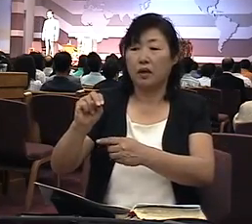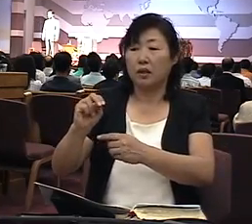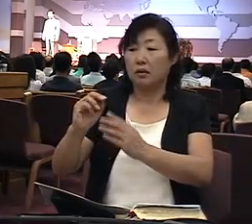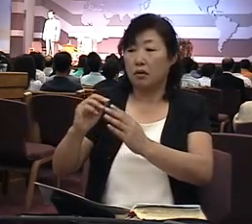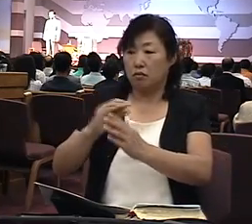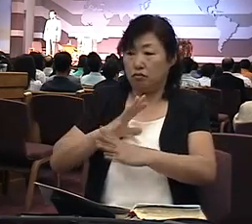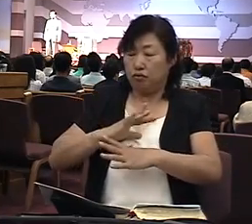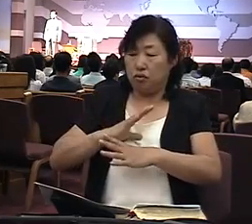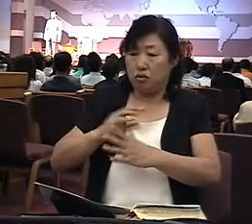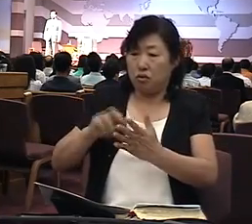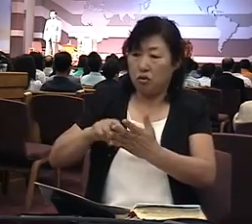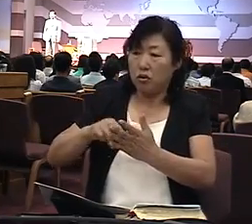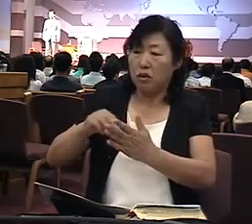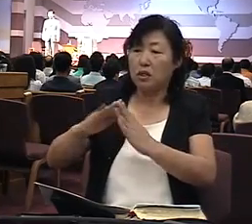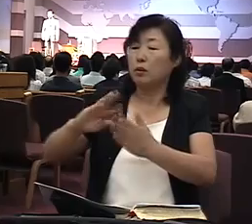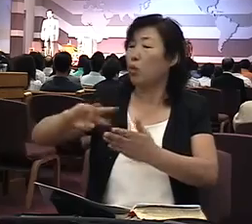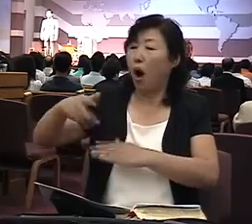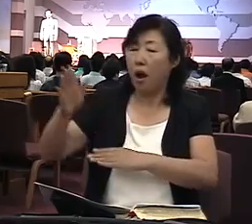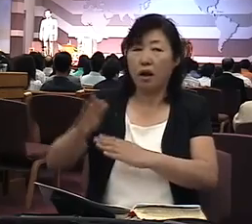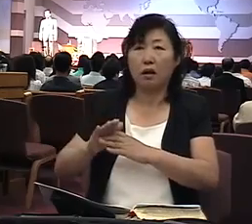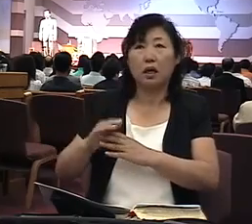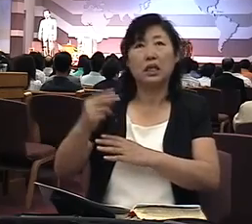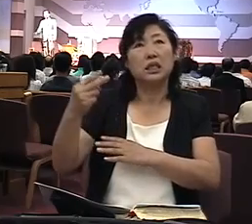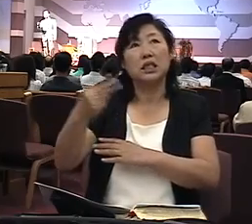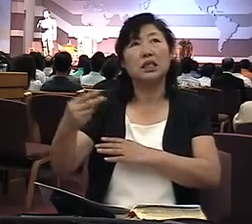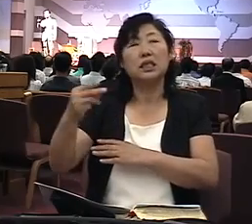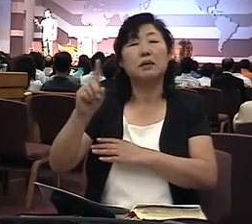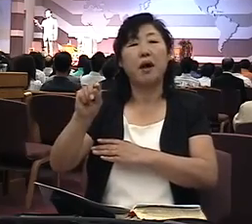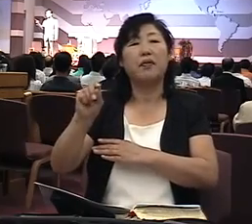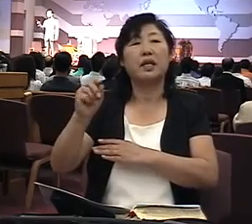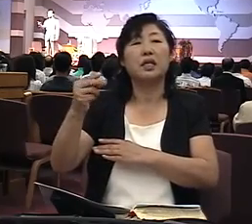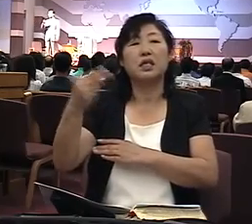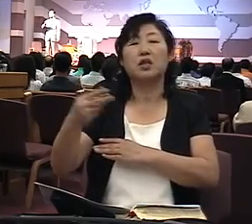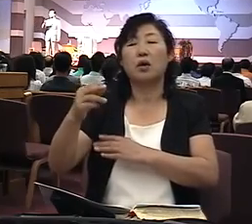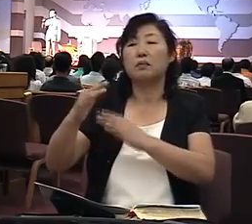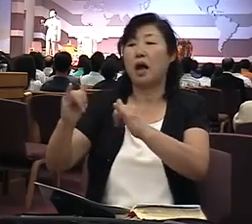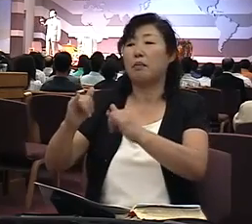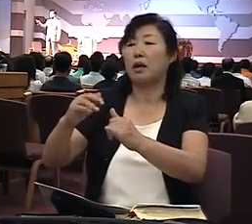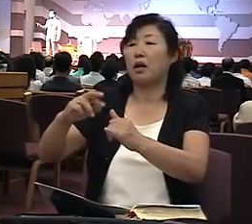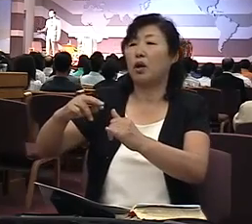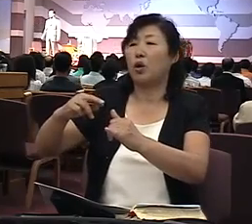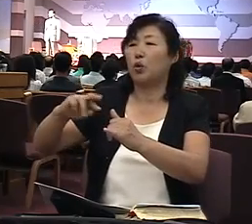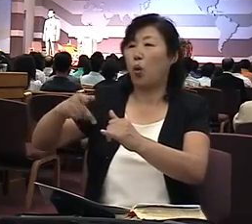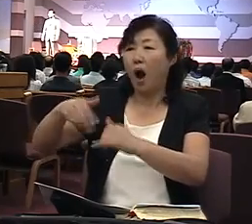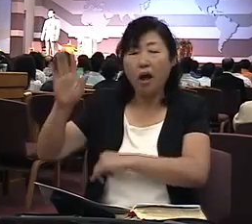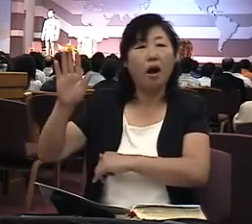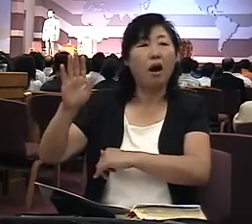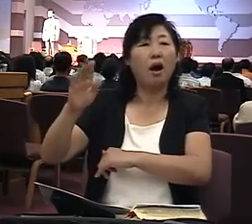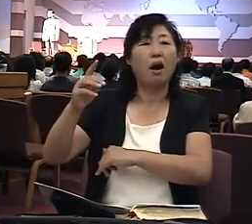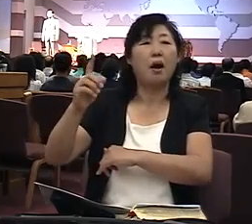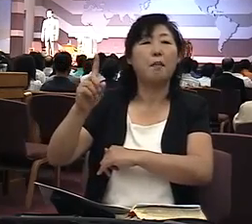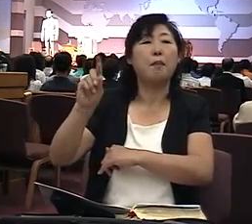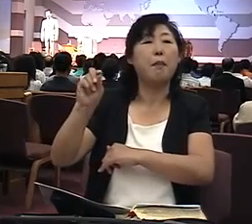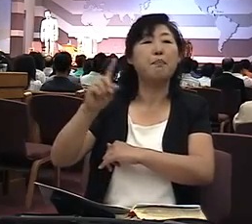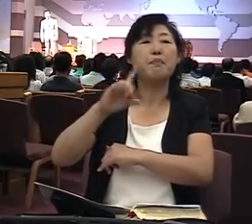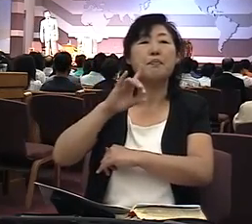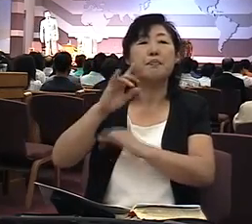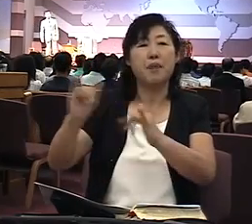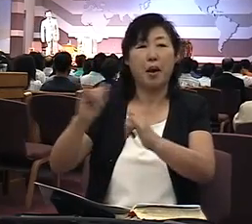그래서 10,000명이 남게 되는데, 아까는 1대4가 이제는 1대13으로 변해버립니다. 근데 하나님께서